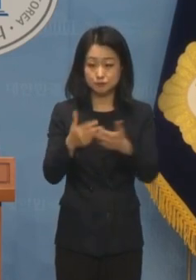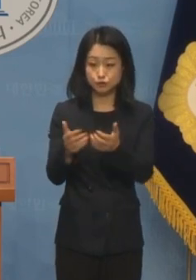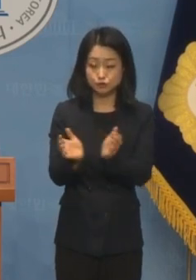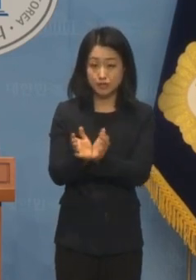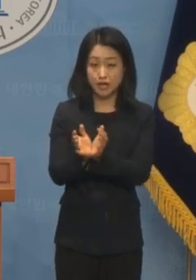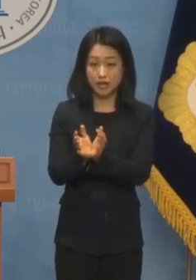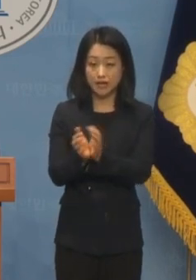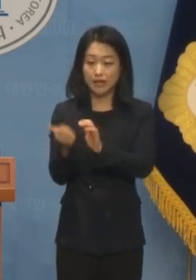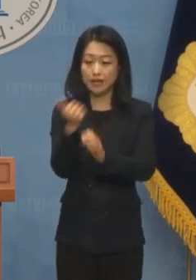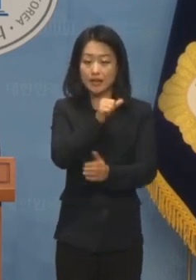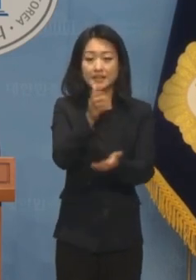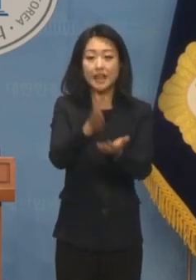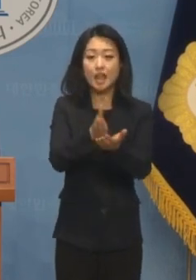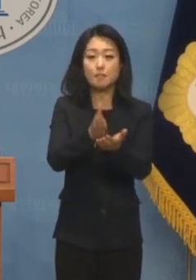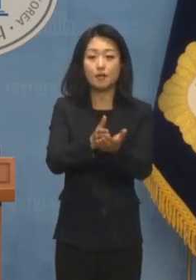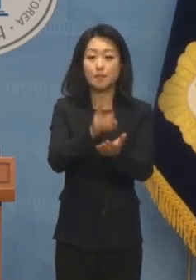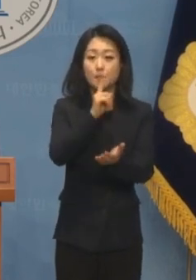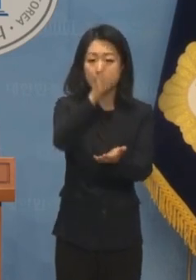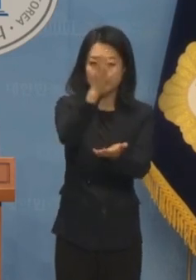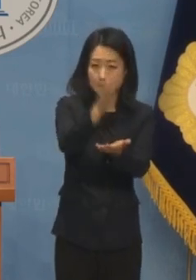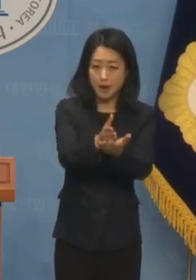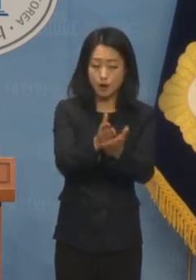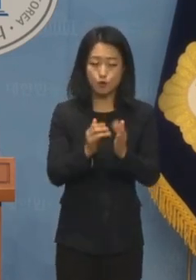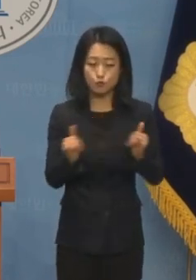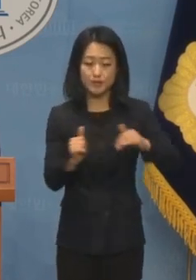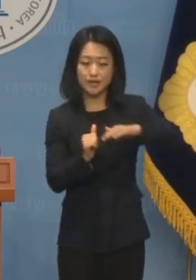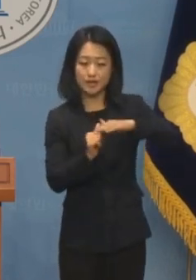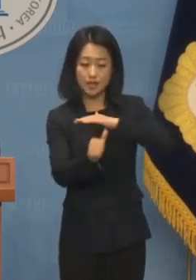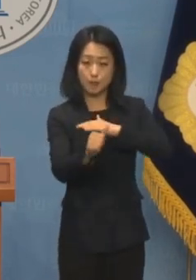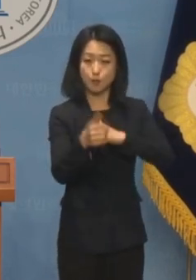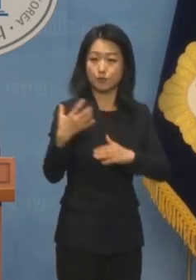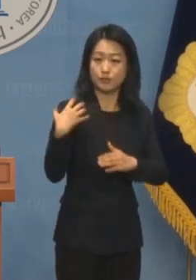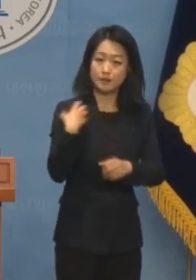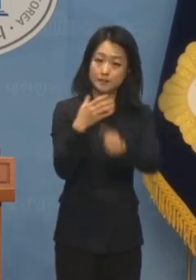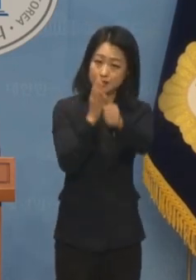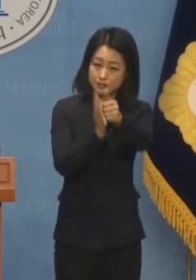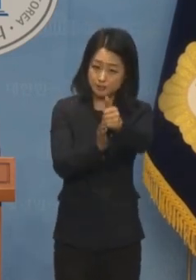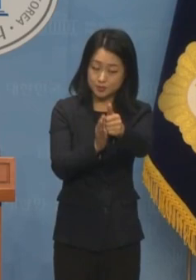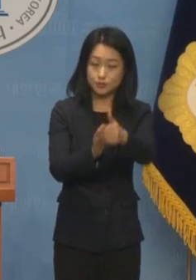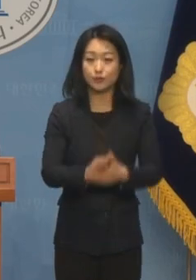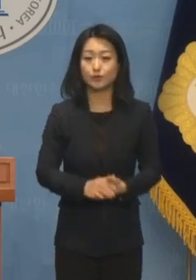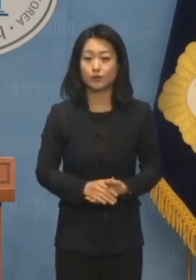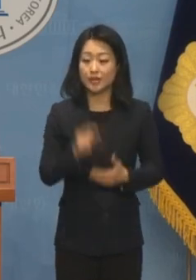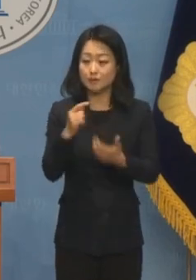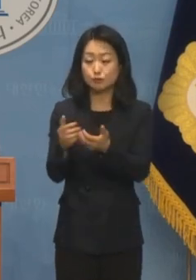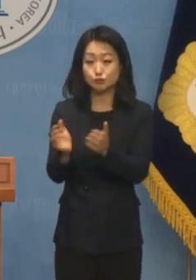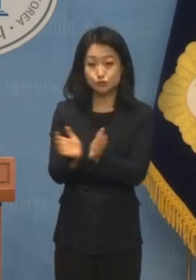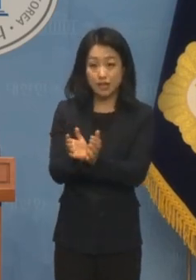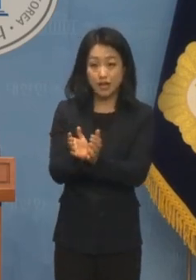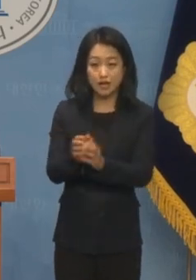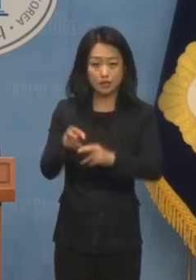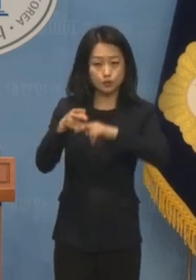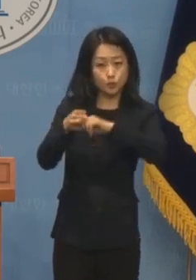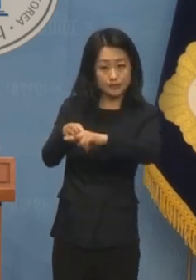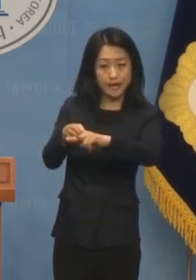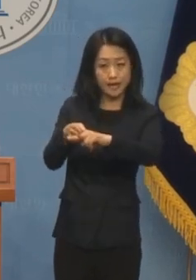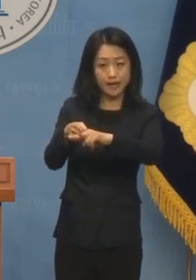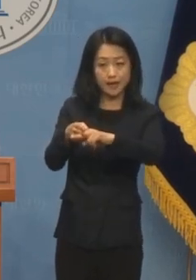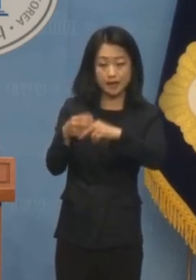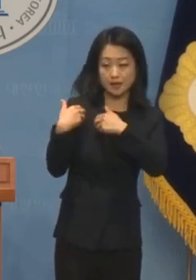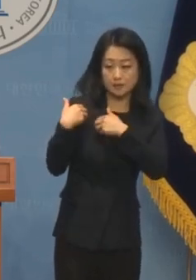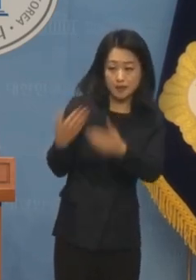대변인이 아닌 국민의 대표로 되어주십시오 당의 의 독재를